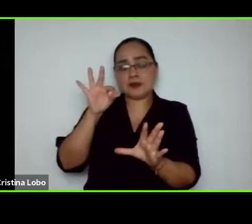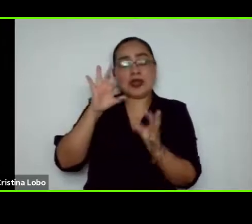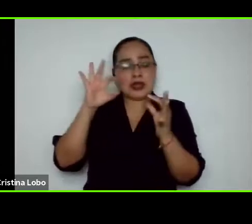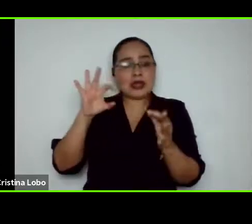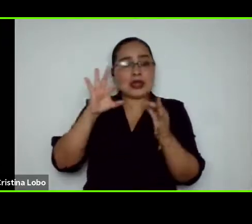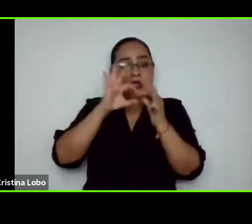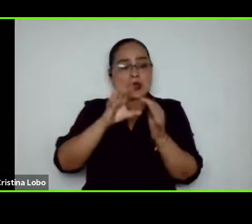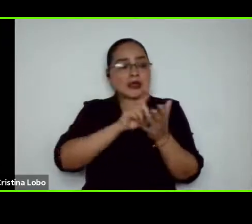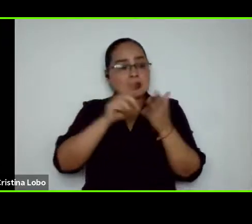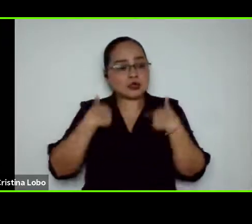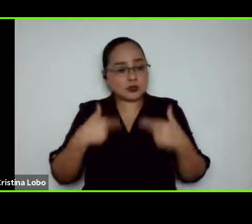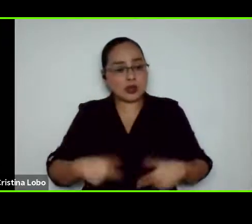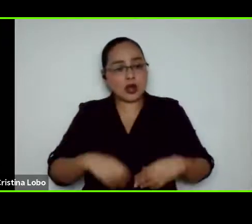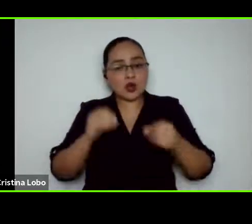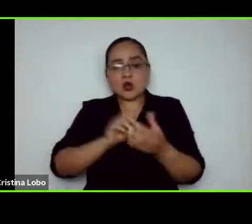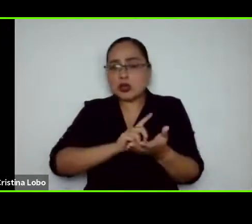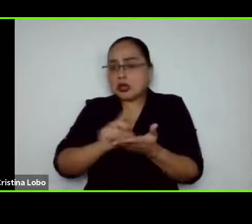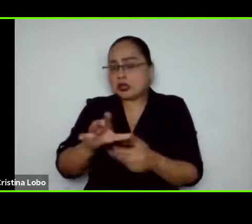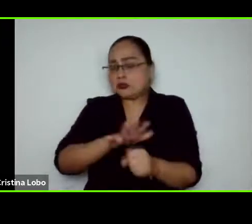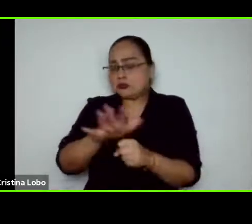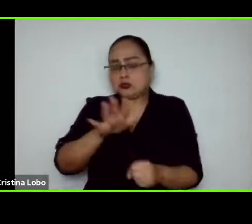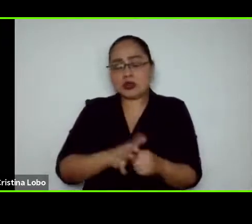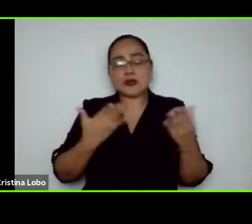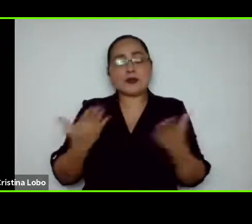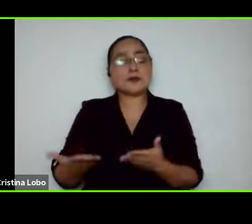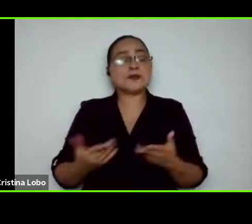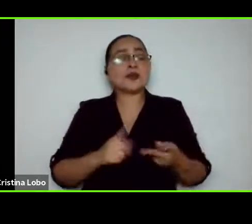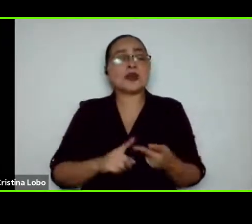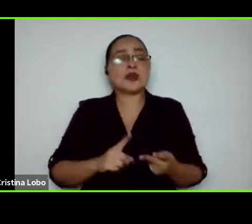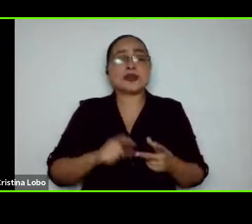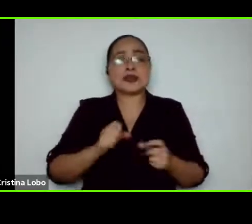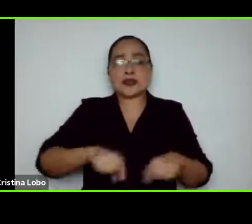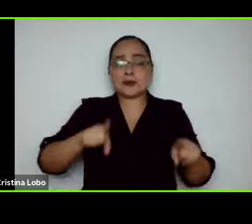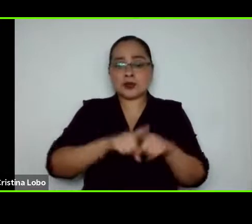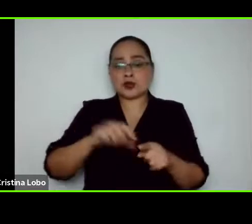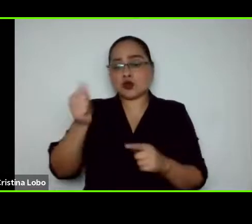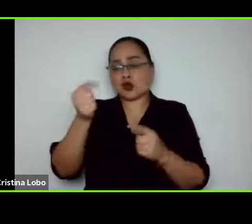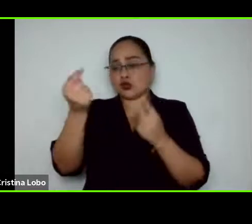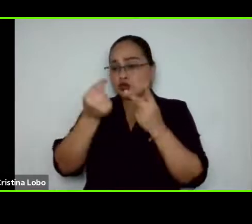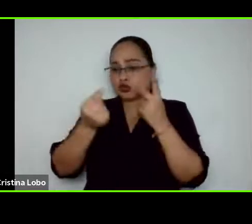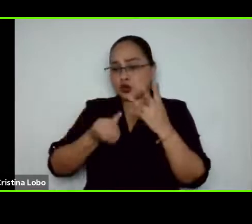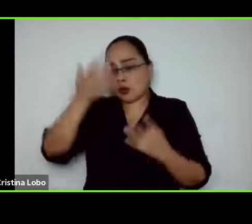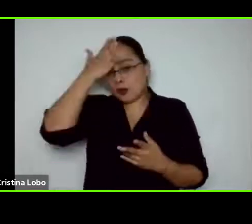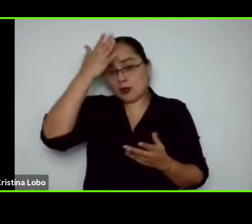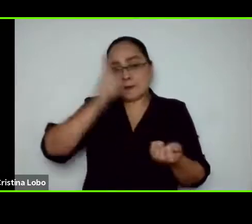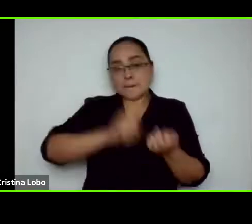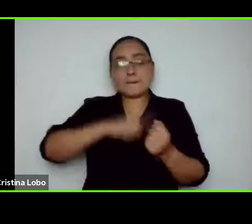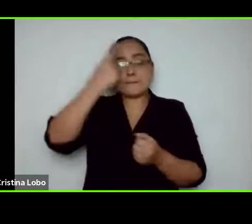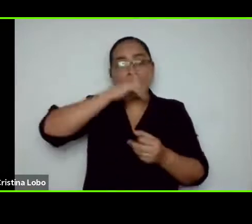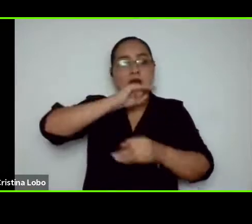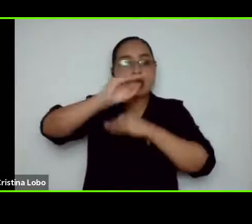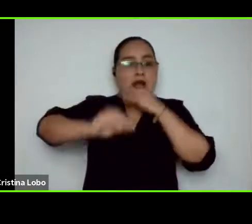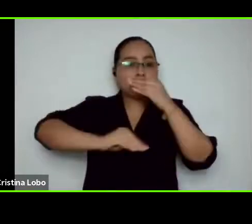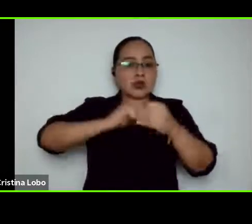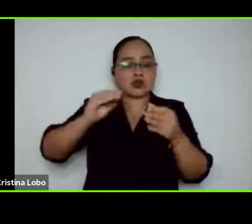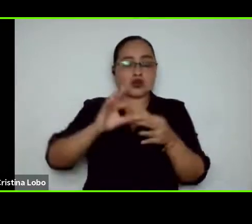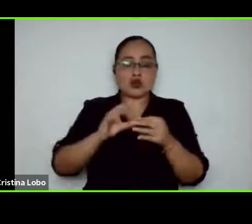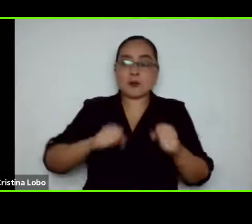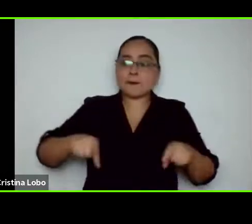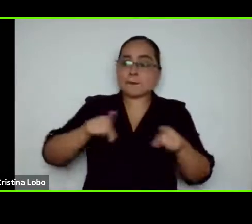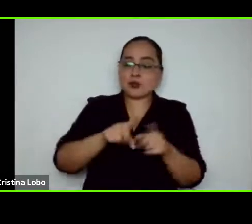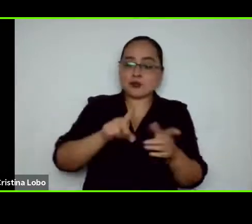en cuestión. También prevé otros derechos como la universalidad, la indivisibilidad,